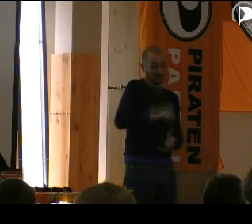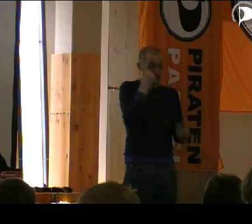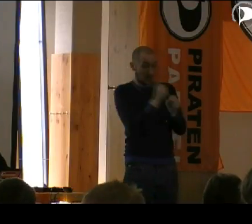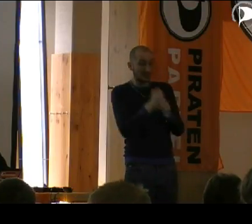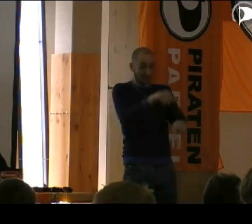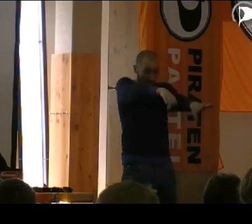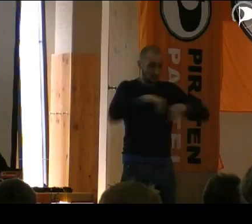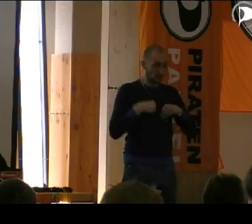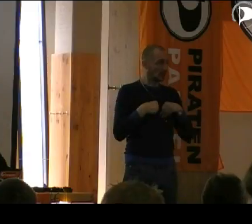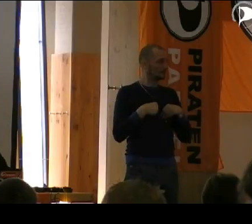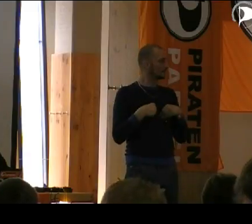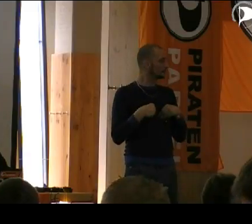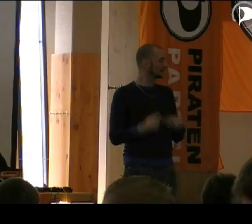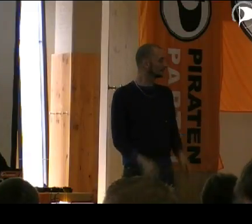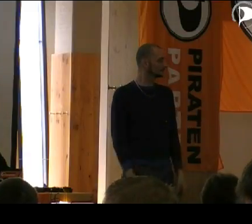angetan hat